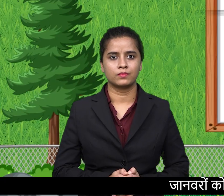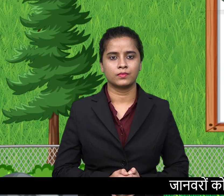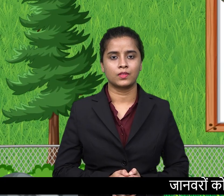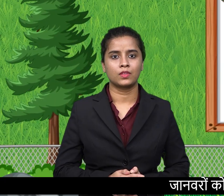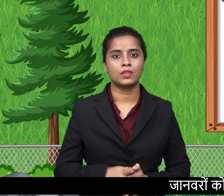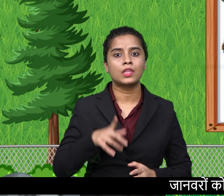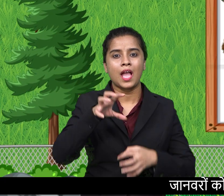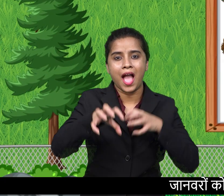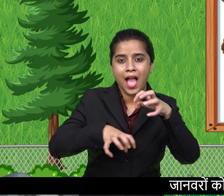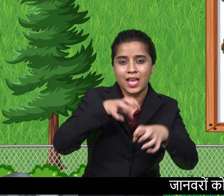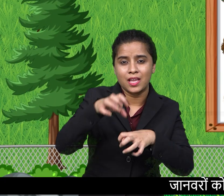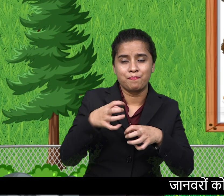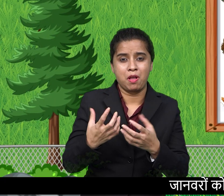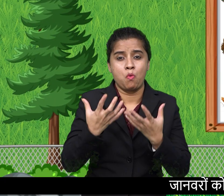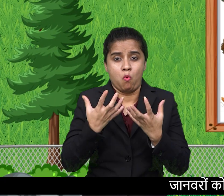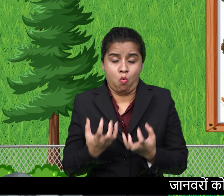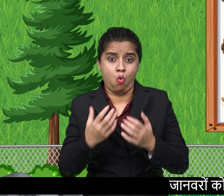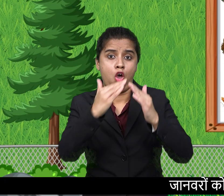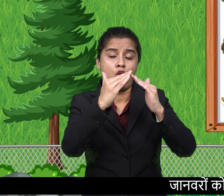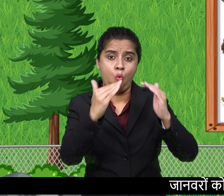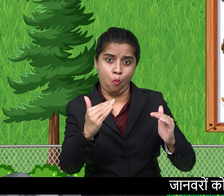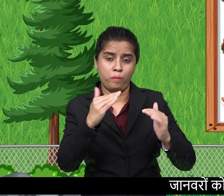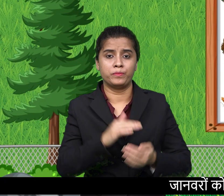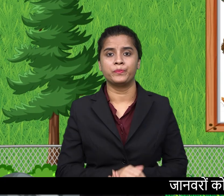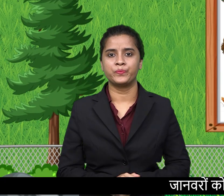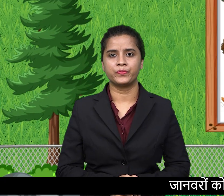जानवरों को घर की जरूरत होती है।